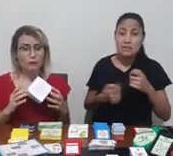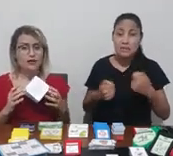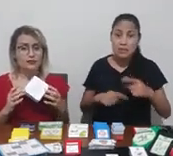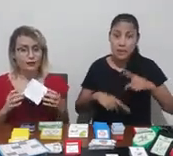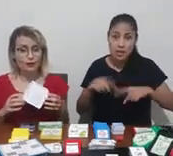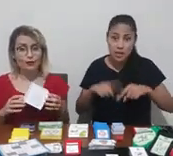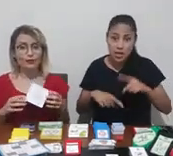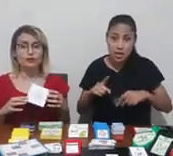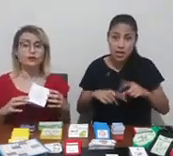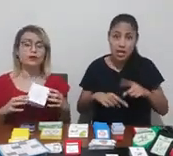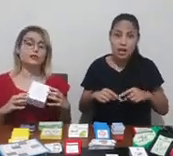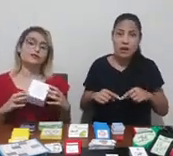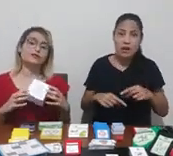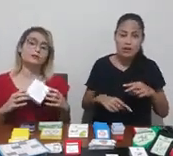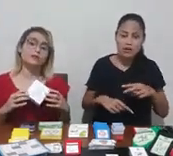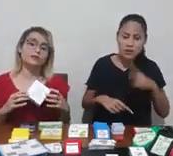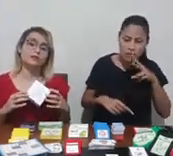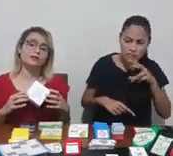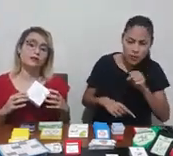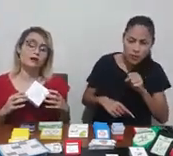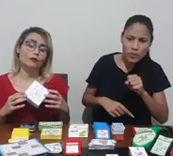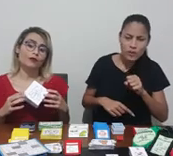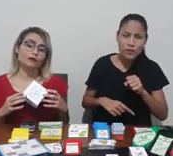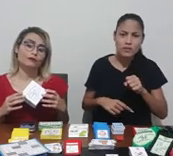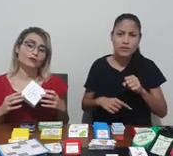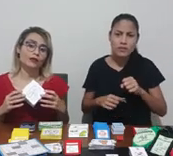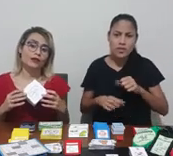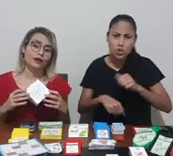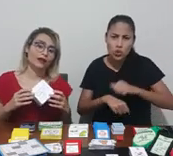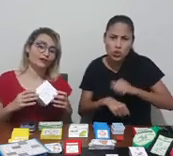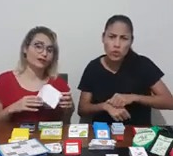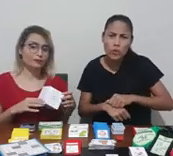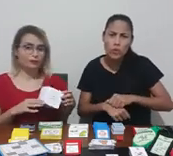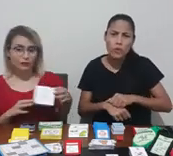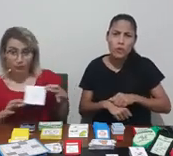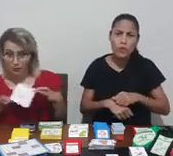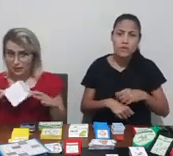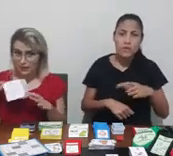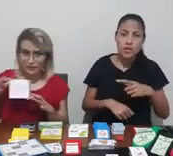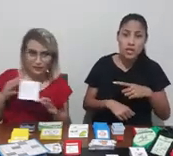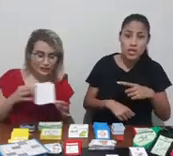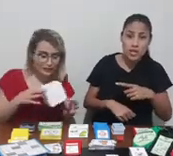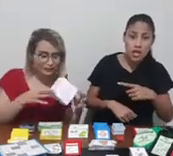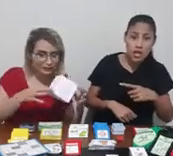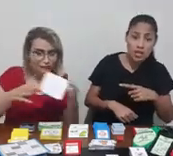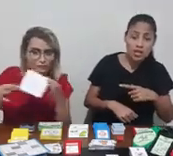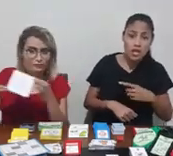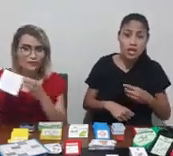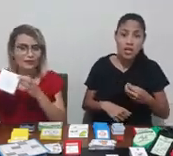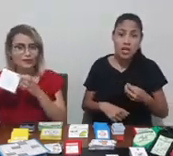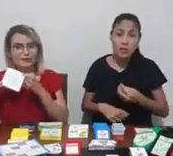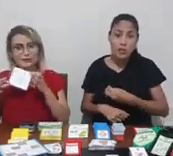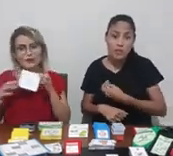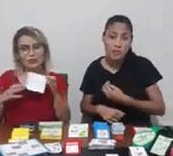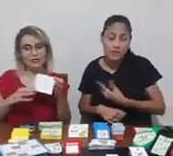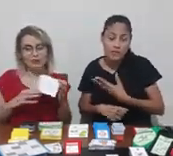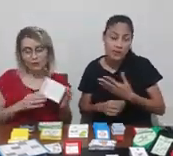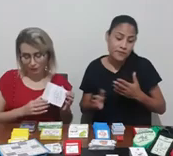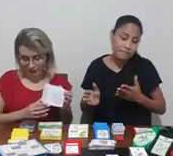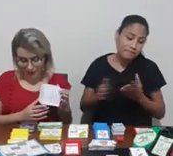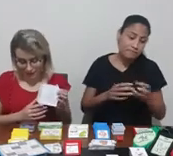material mais forte, se você precisa realmente, você tem aquela vida meio que peregrina, vive andando cheia